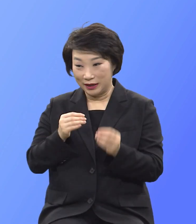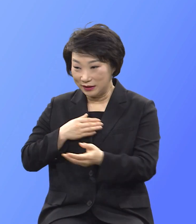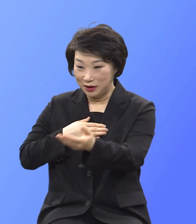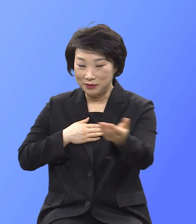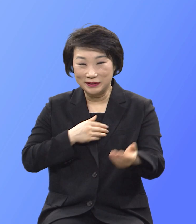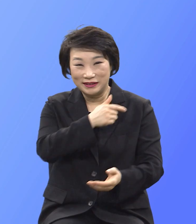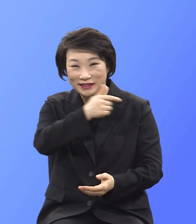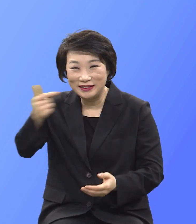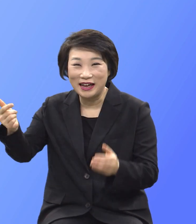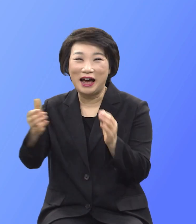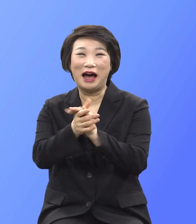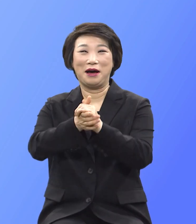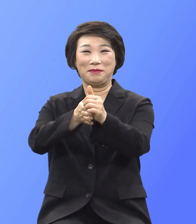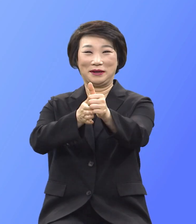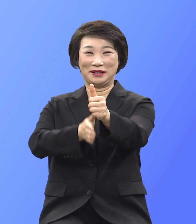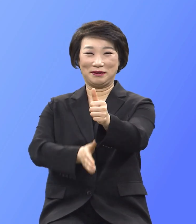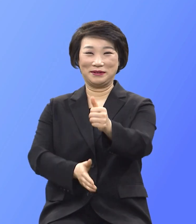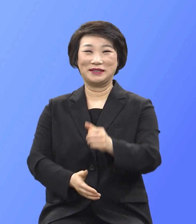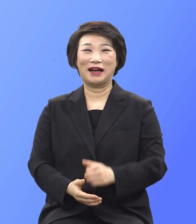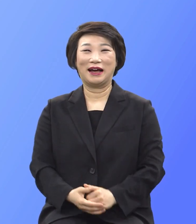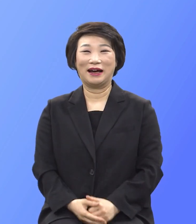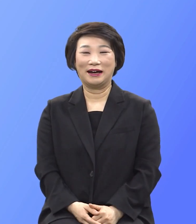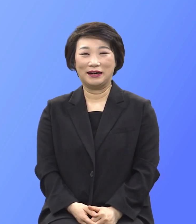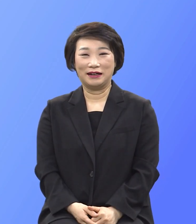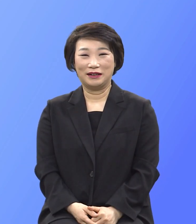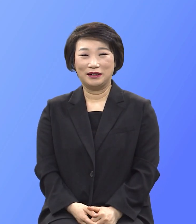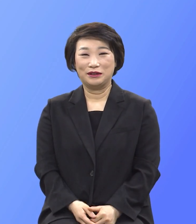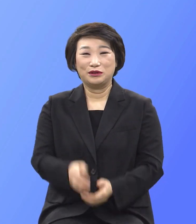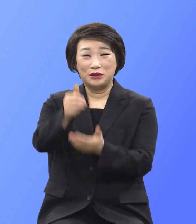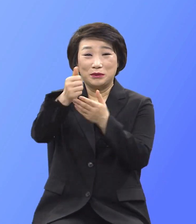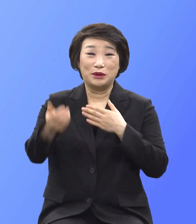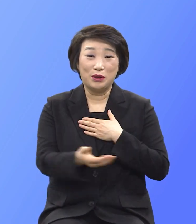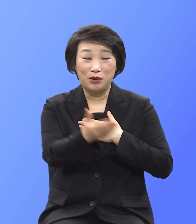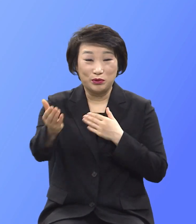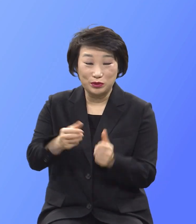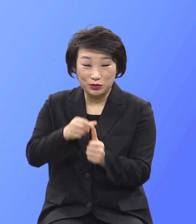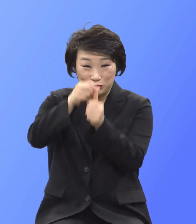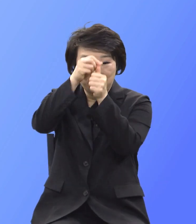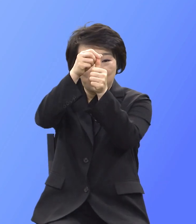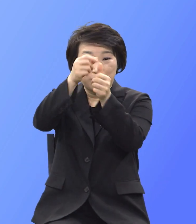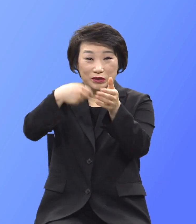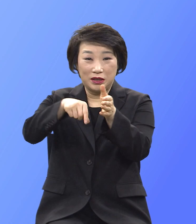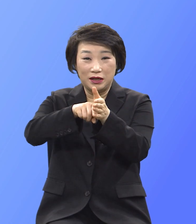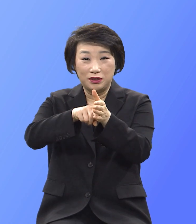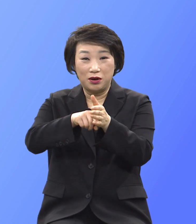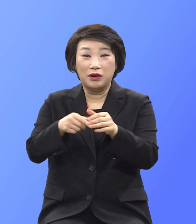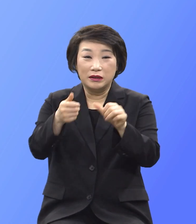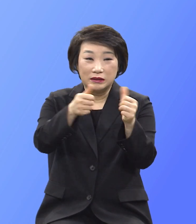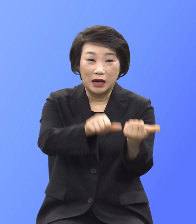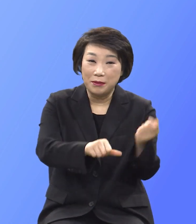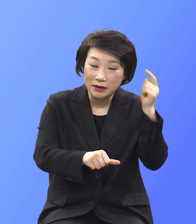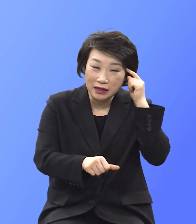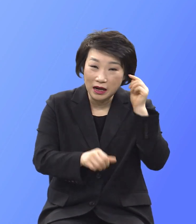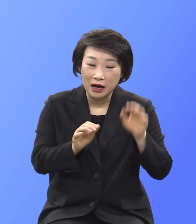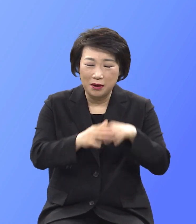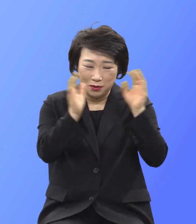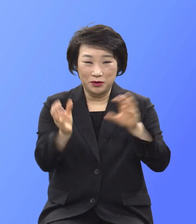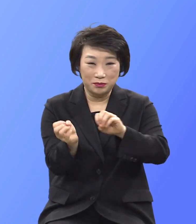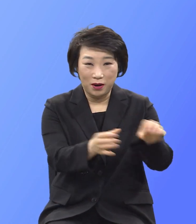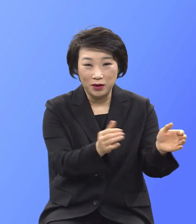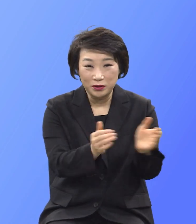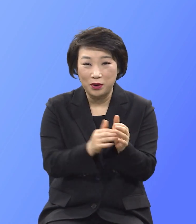동의하시면 큰 소리로 아멘 합시다. 주님은 여러분을 살려내기 위해서 사망의 생각을